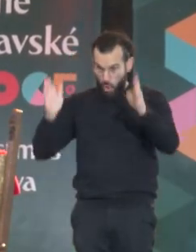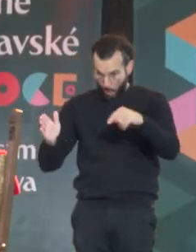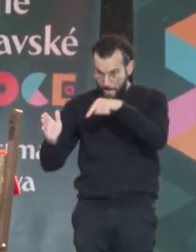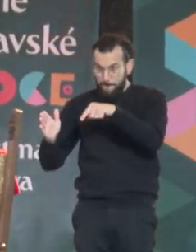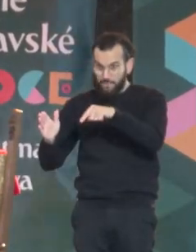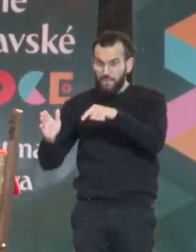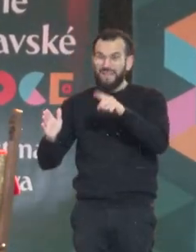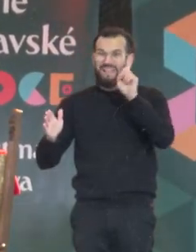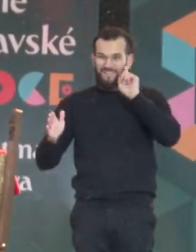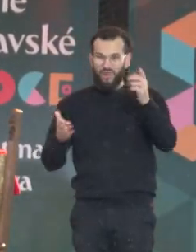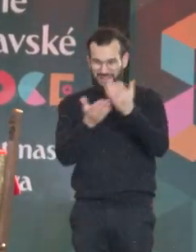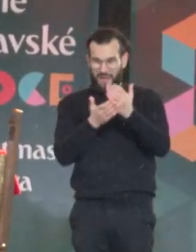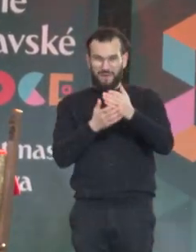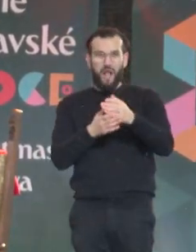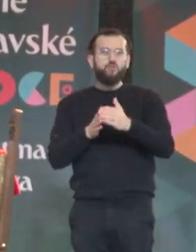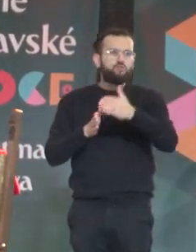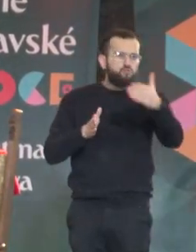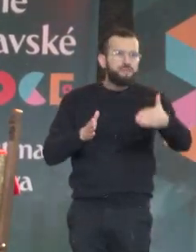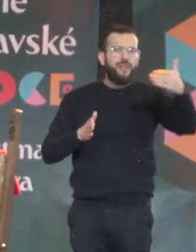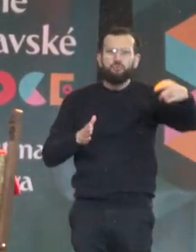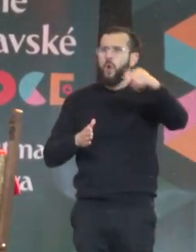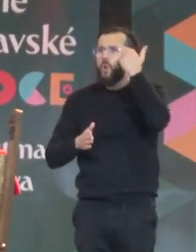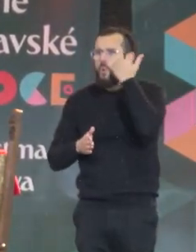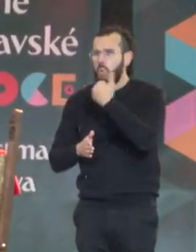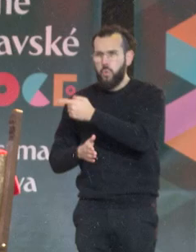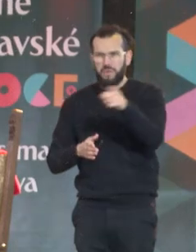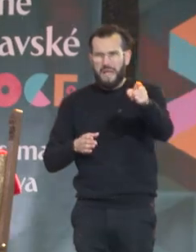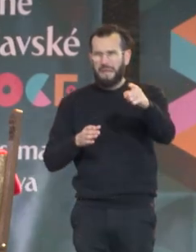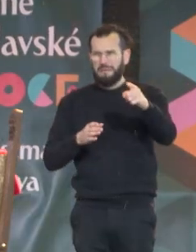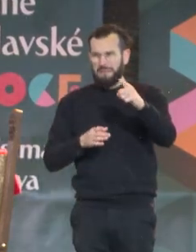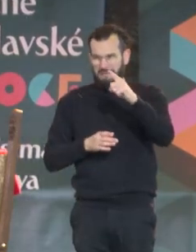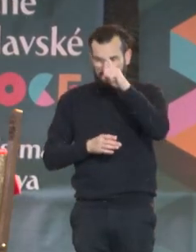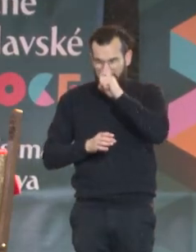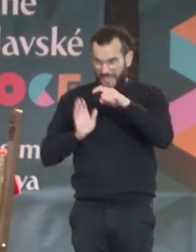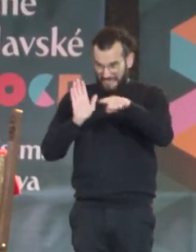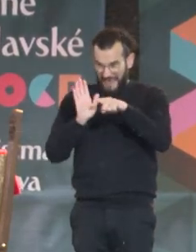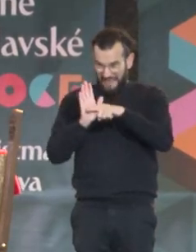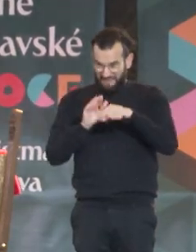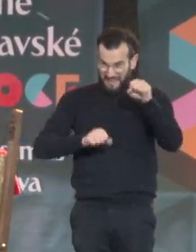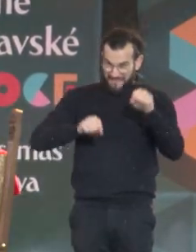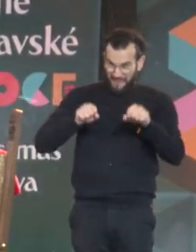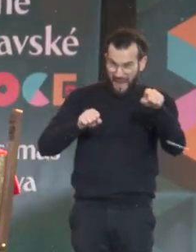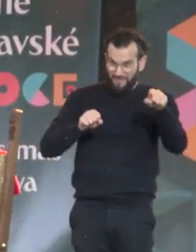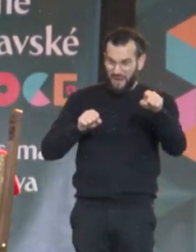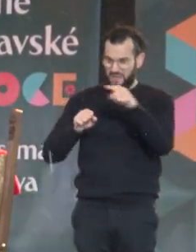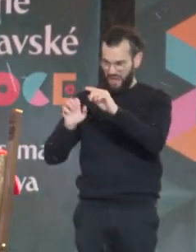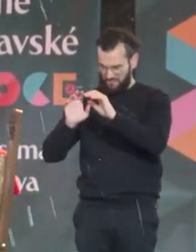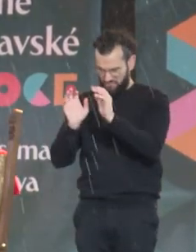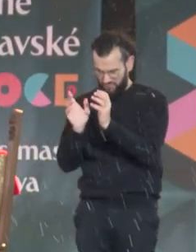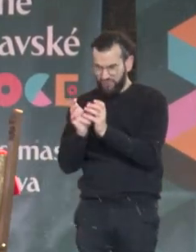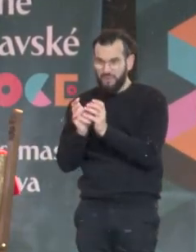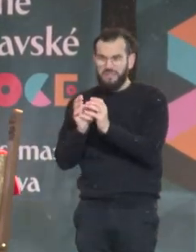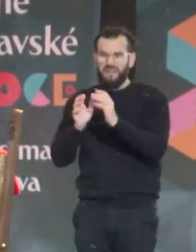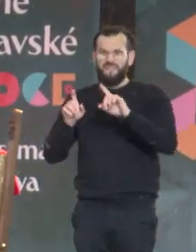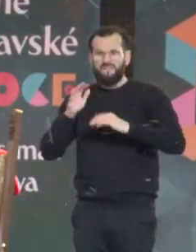tých susedov a bola taká tmavá, zlá, tak vlastne tá hmota bola stále černejšia a zväčšovala